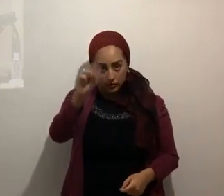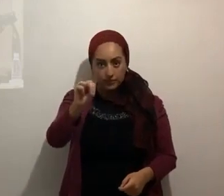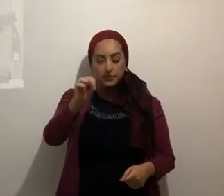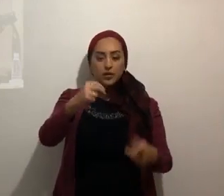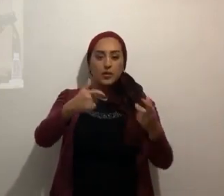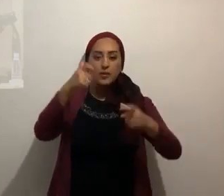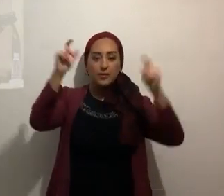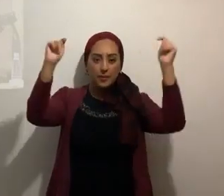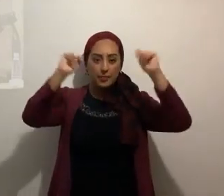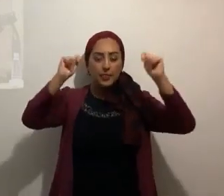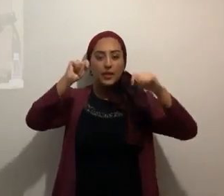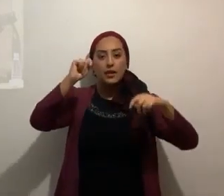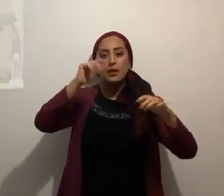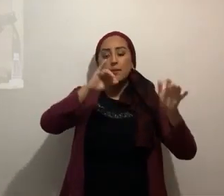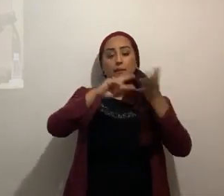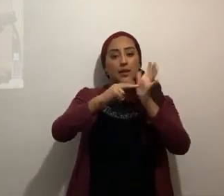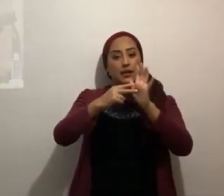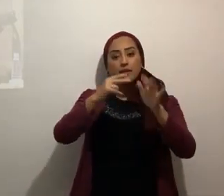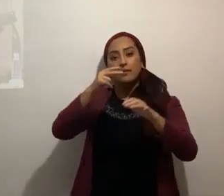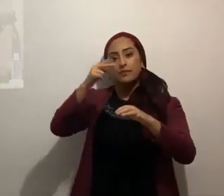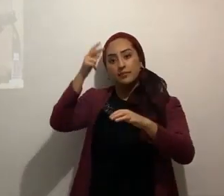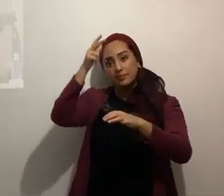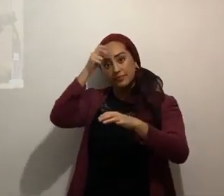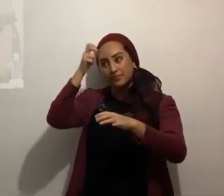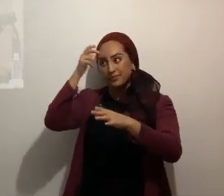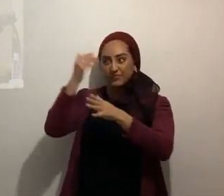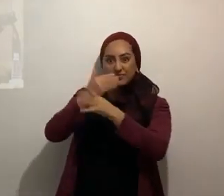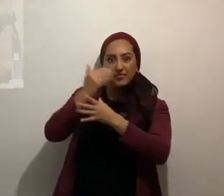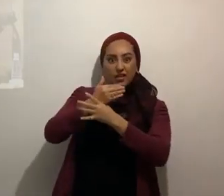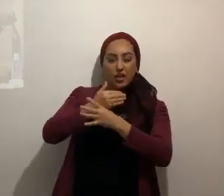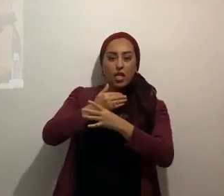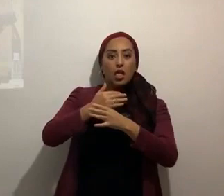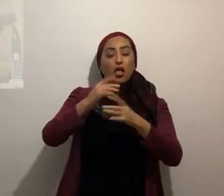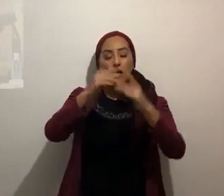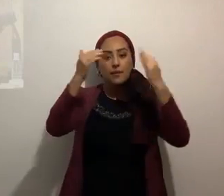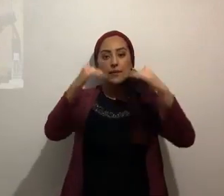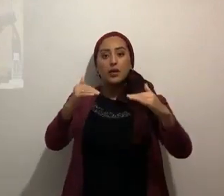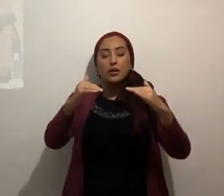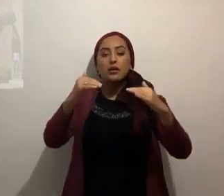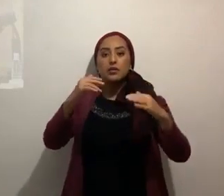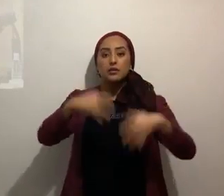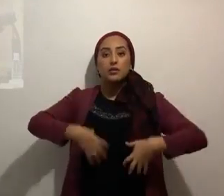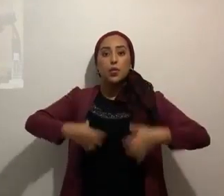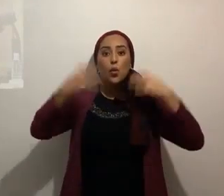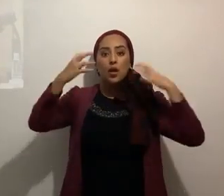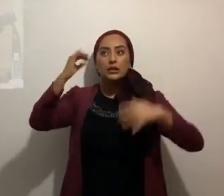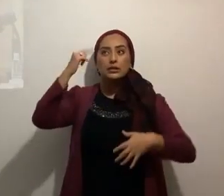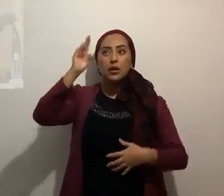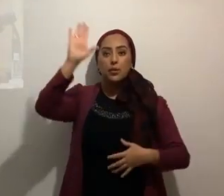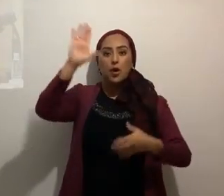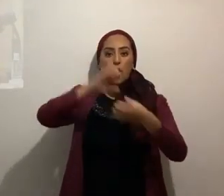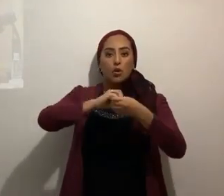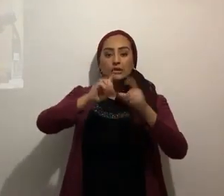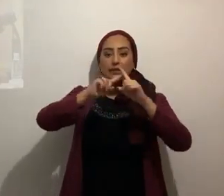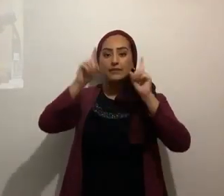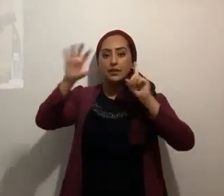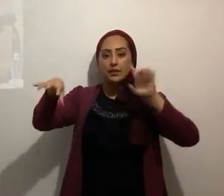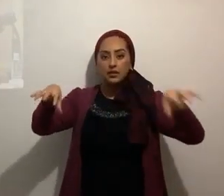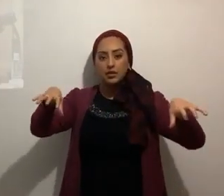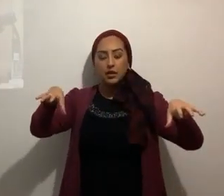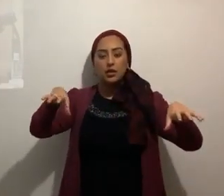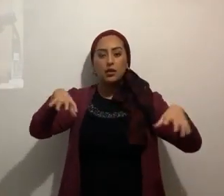el diablo atribulando, Yahshua Mashiach le reprenda. La ira es de Yahweh. Es tribulación,